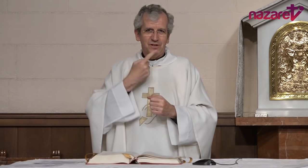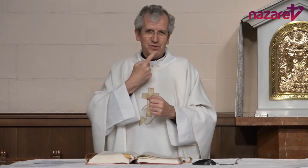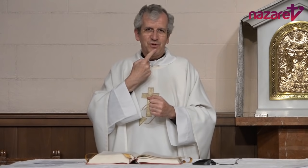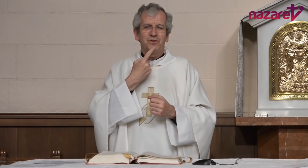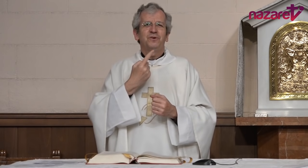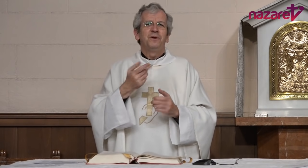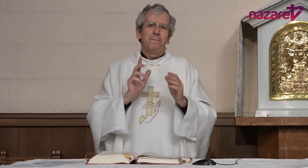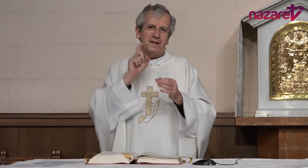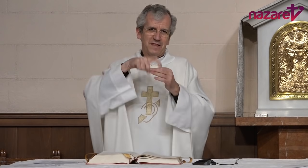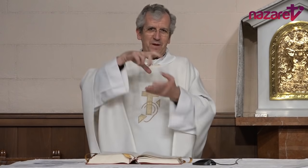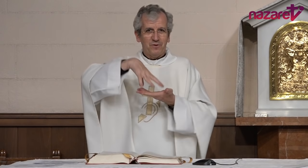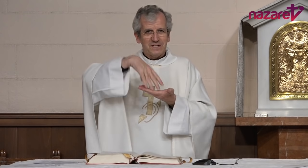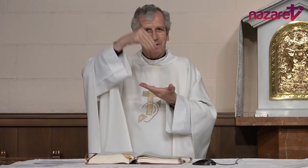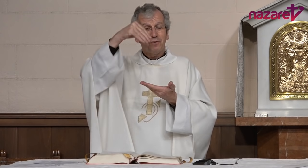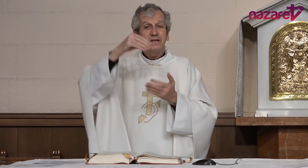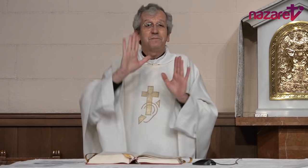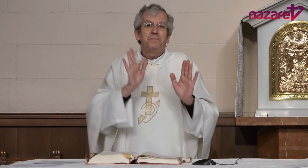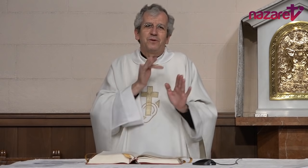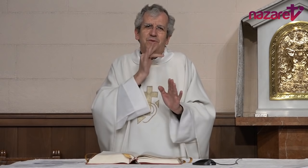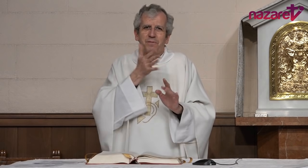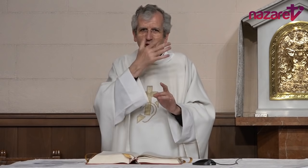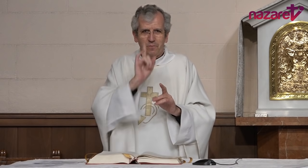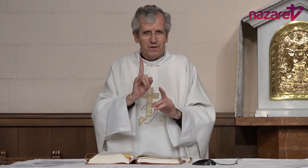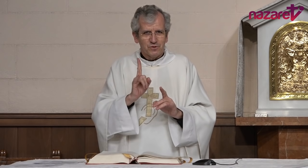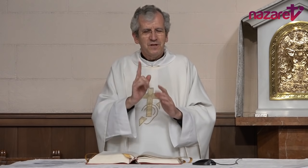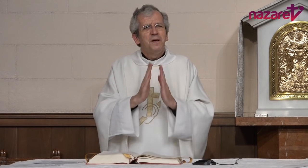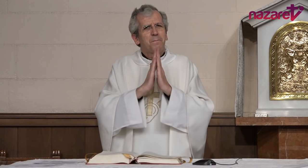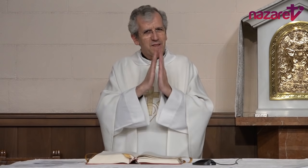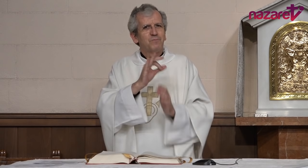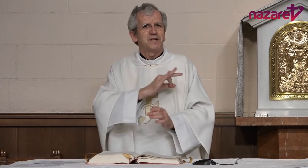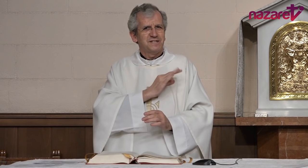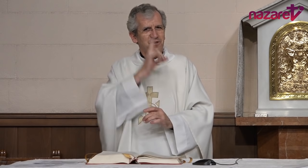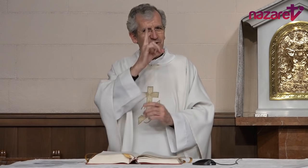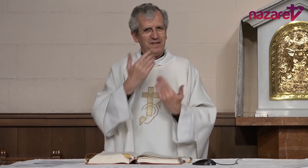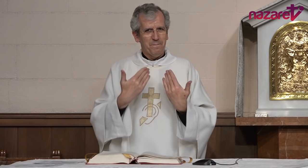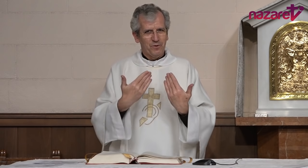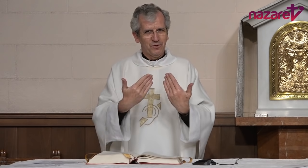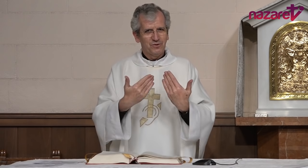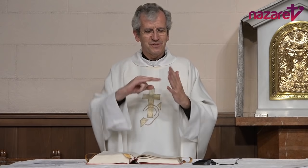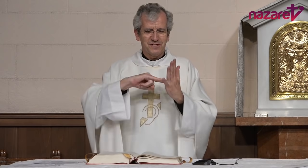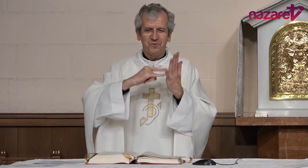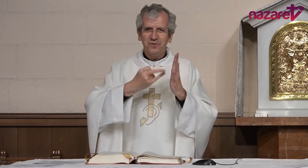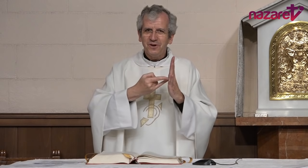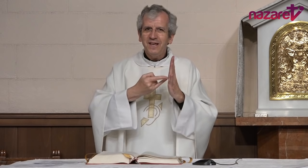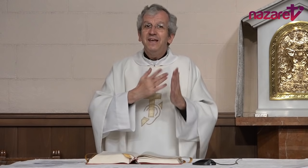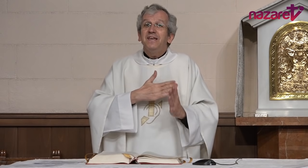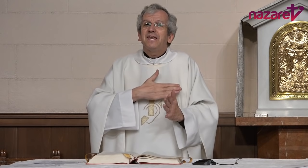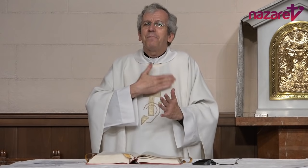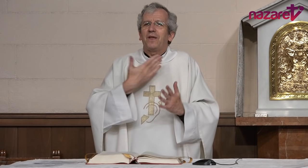del Sordo, participando en las parroquias, pero todavía no podemos. Pidamos al Señor que pronto se solucione y que